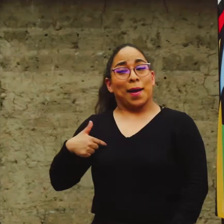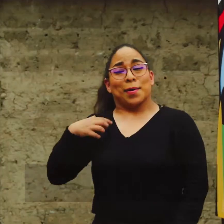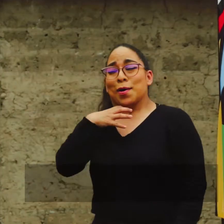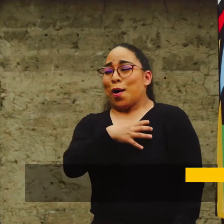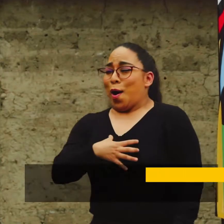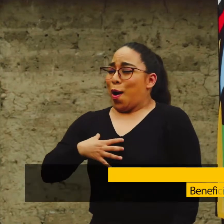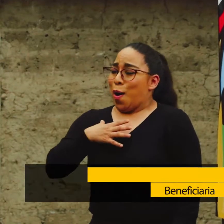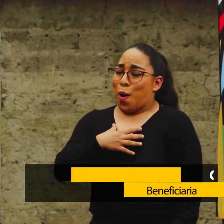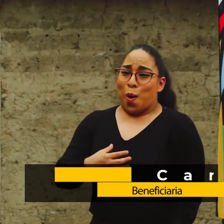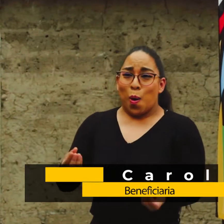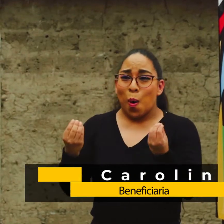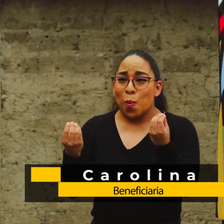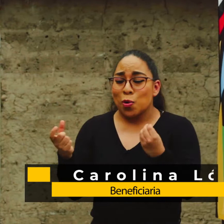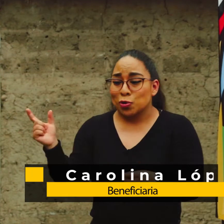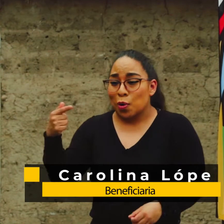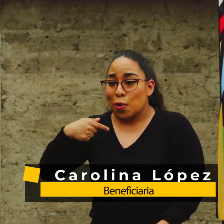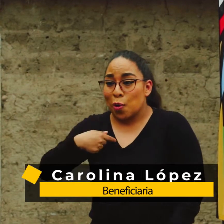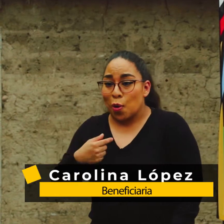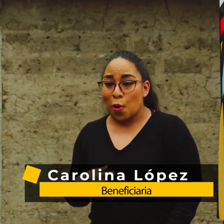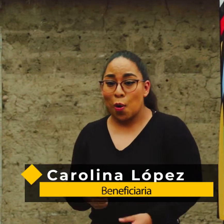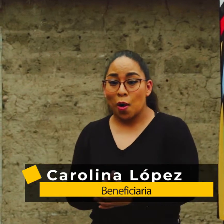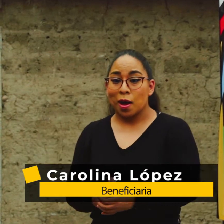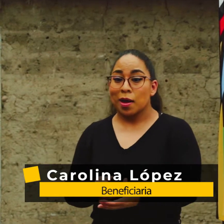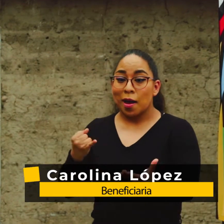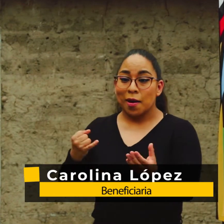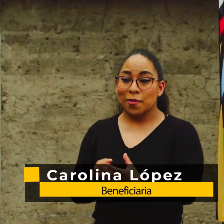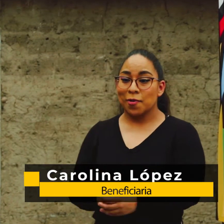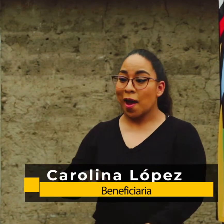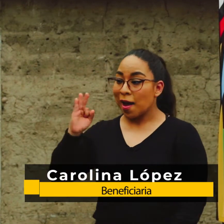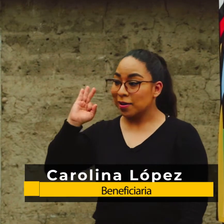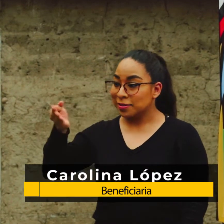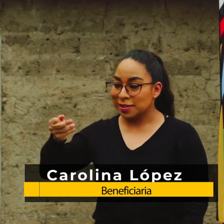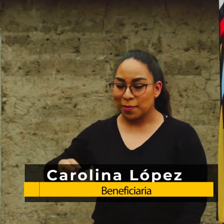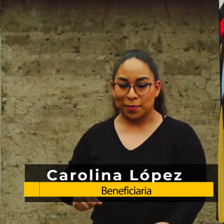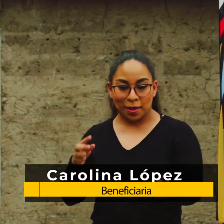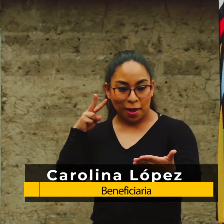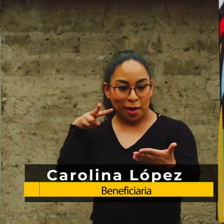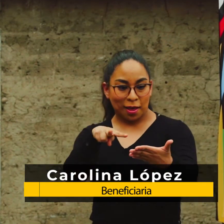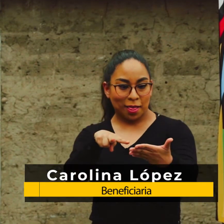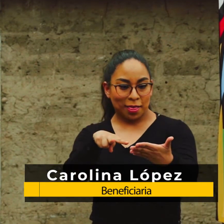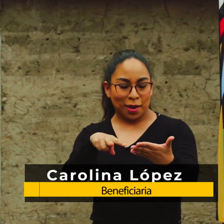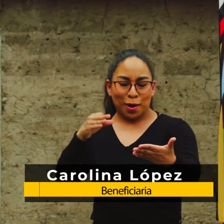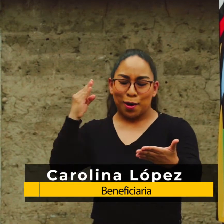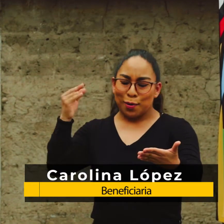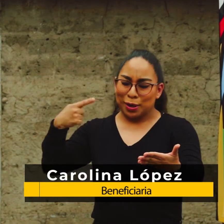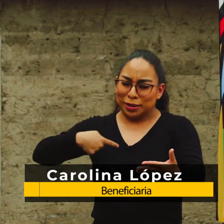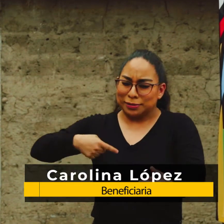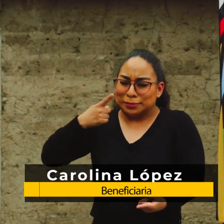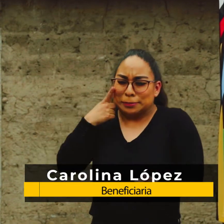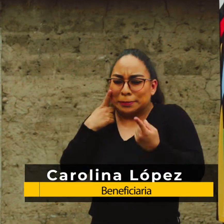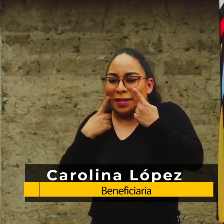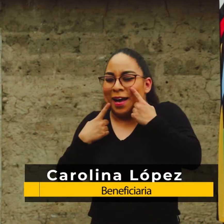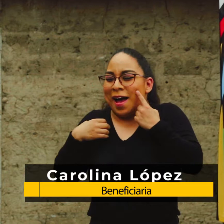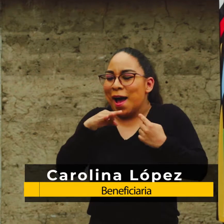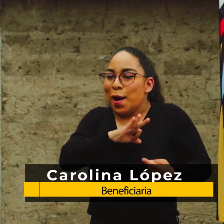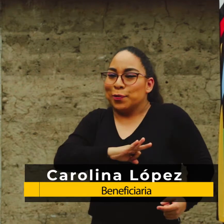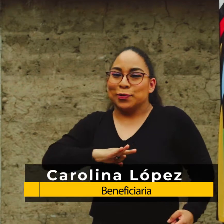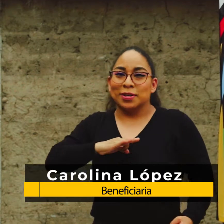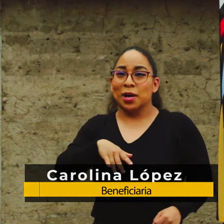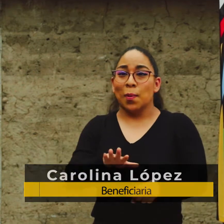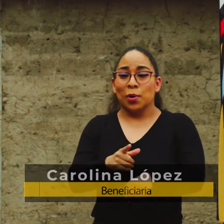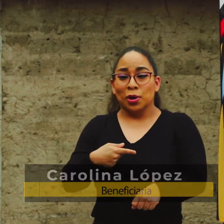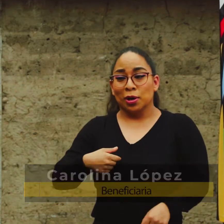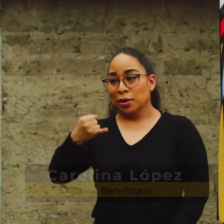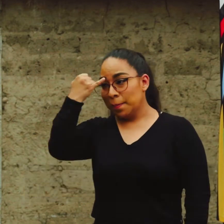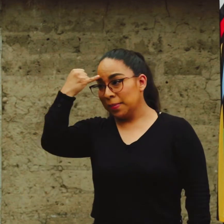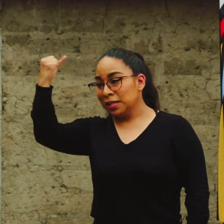dieron. El saber que fui aceptada en esta acción social, honestamente, hizo que derramara lágrimas de alegría. Pues soy de la idea